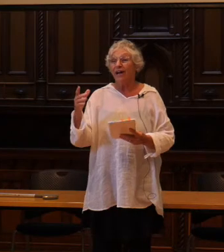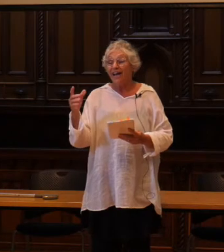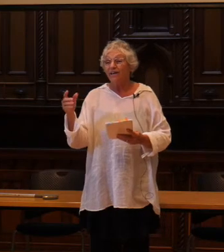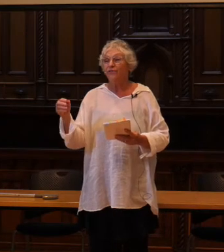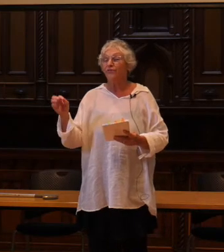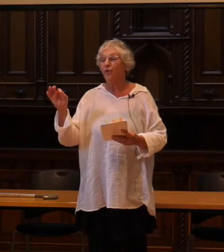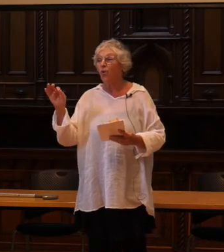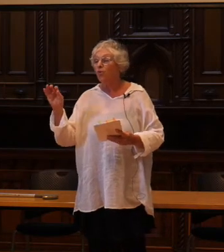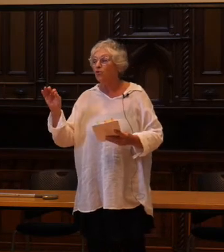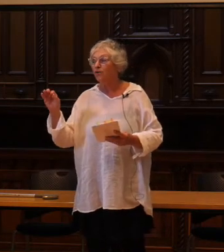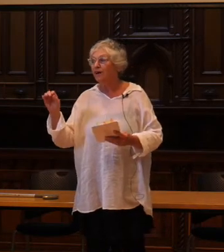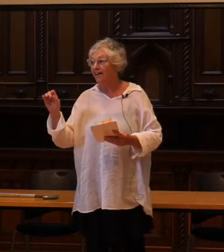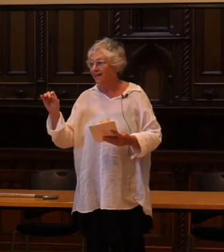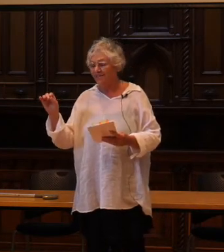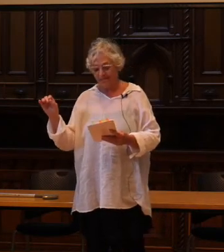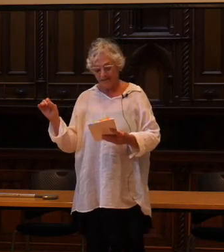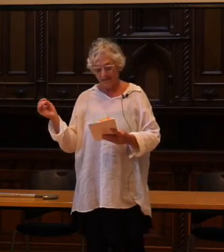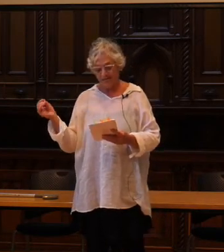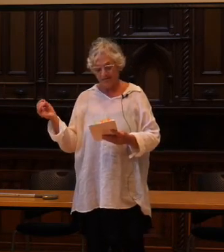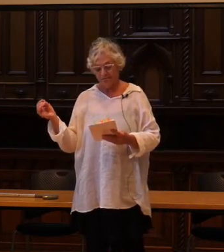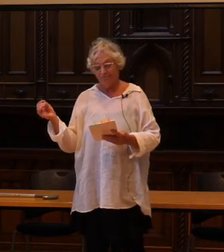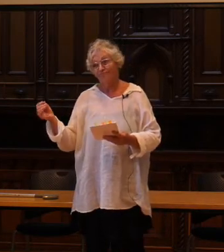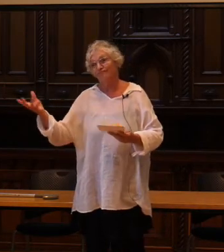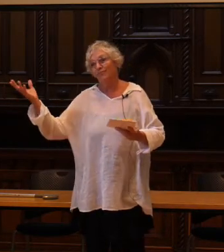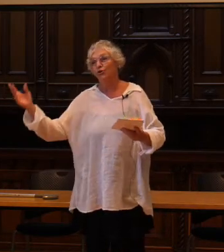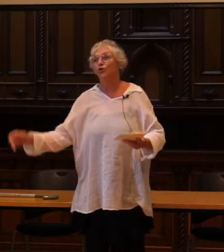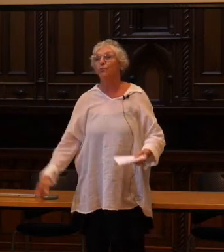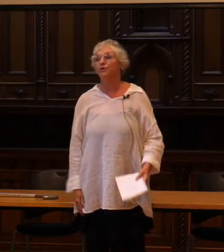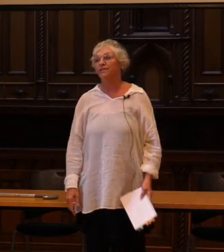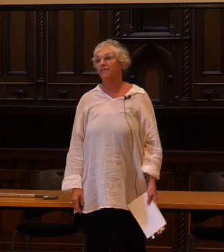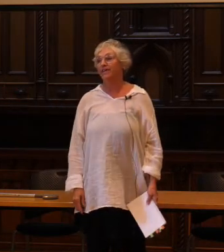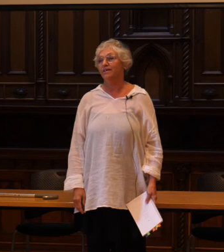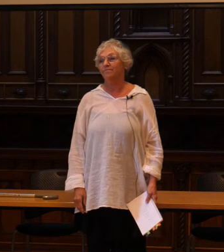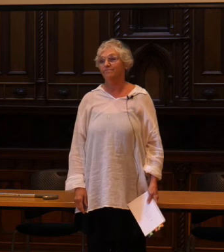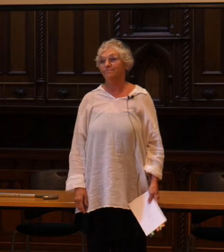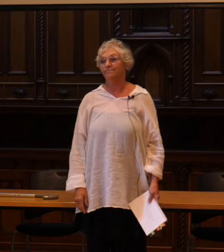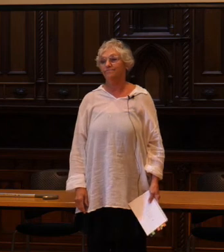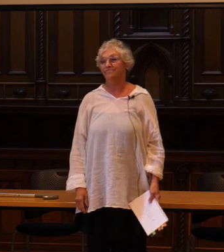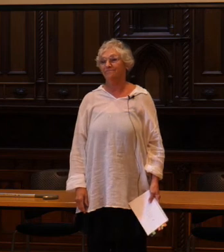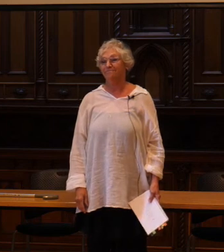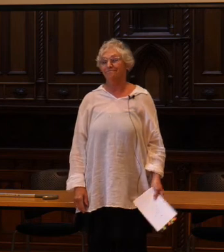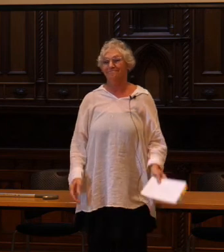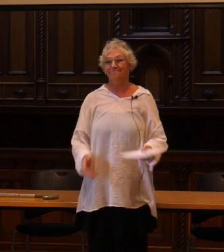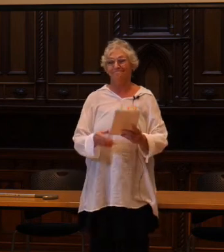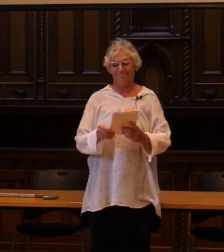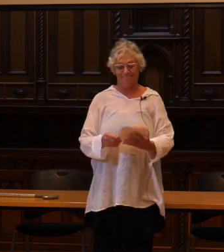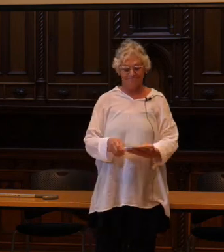Lorsque le rêve frôle la réalité, le dormeur s'éveille.